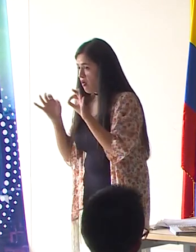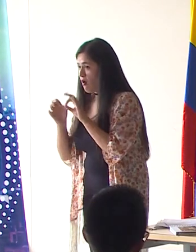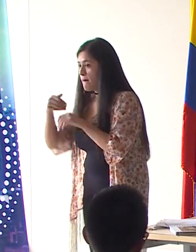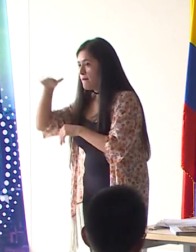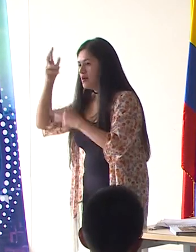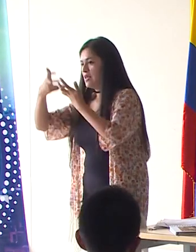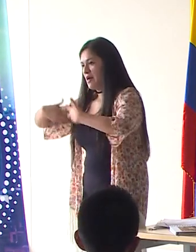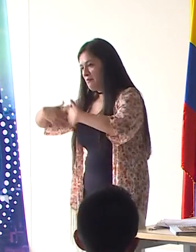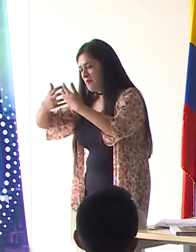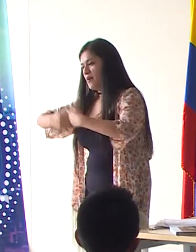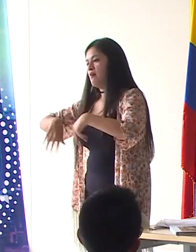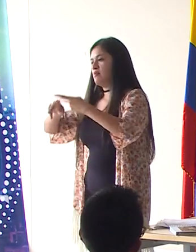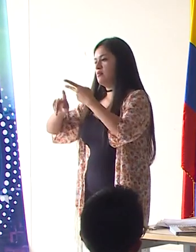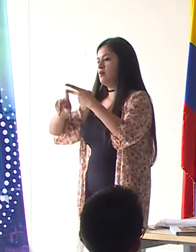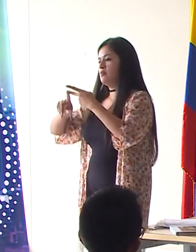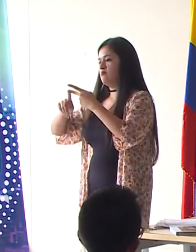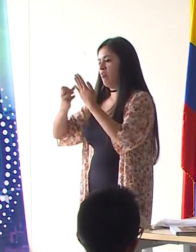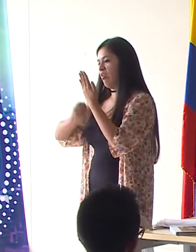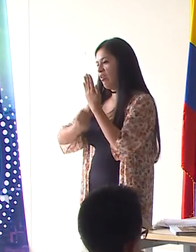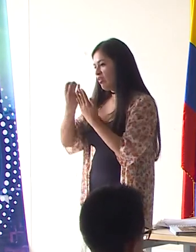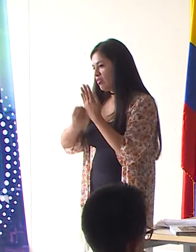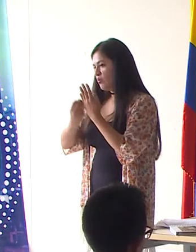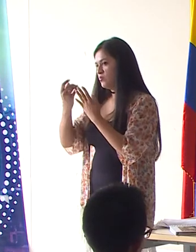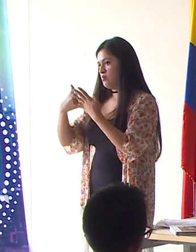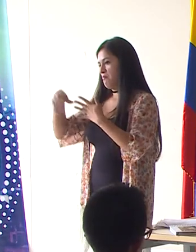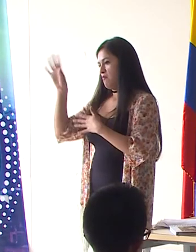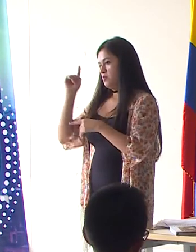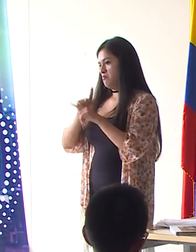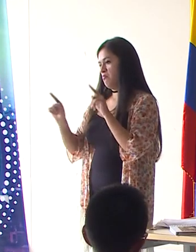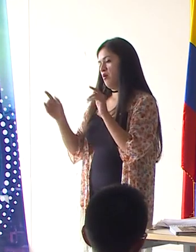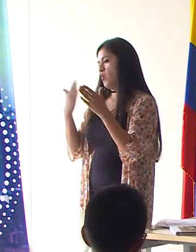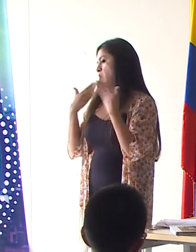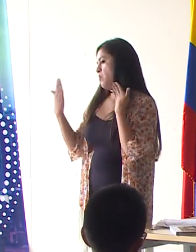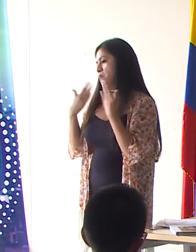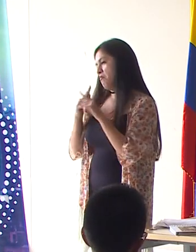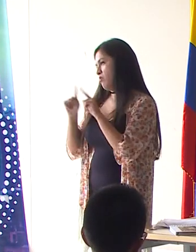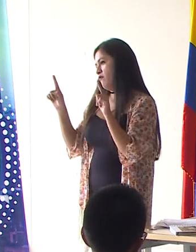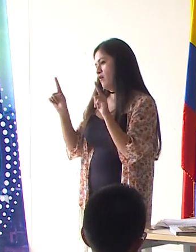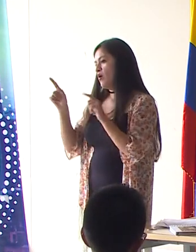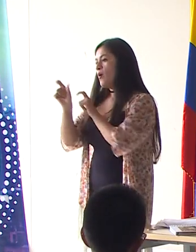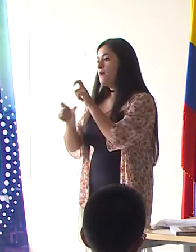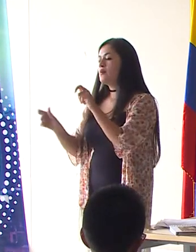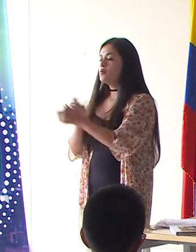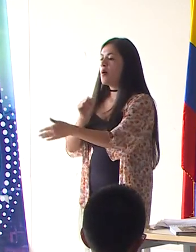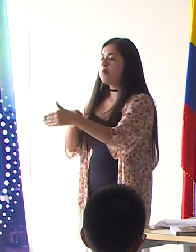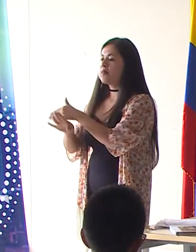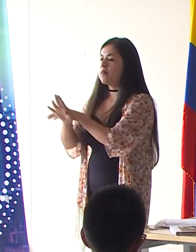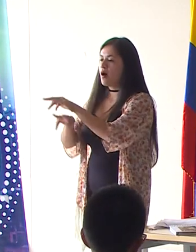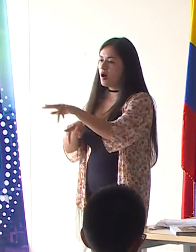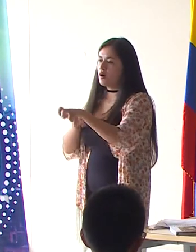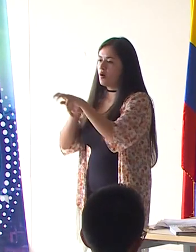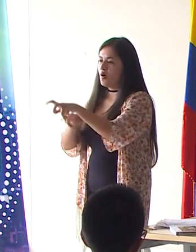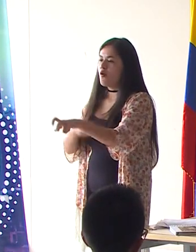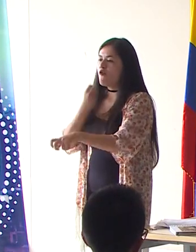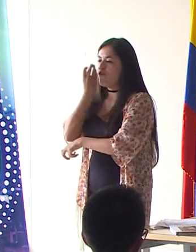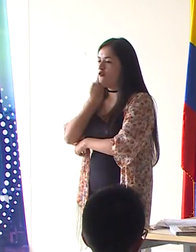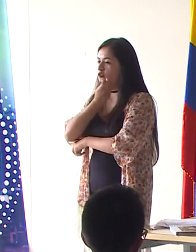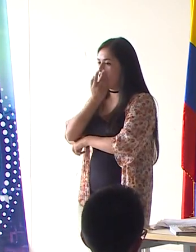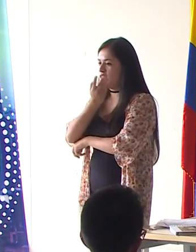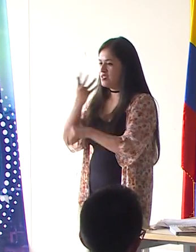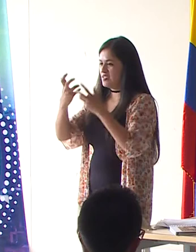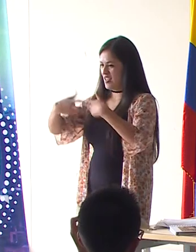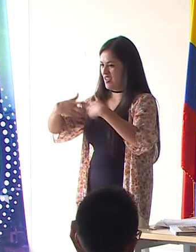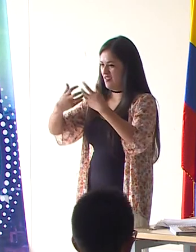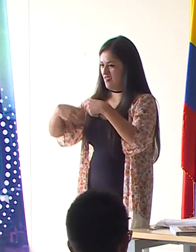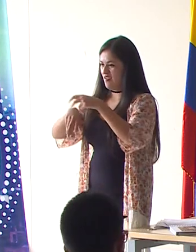las trabajadoras que van a ah cultivar esas flores que es distinta no es una ruta que no es una única